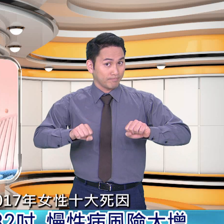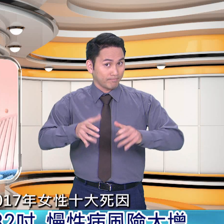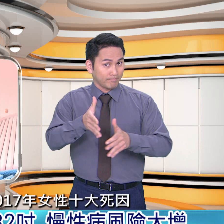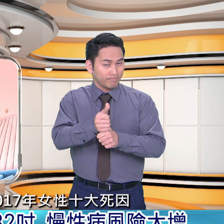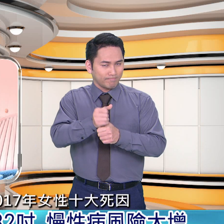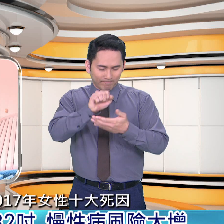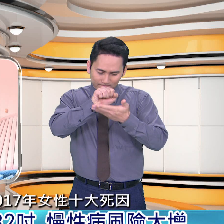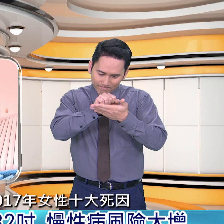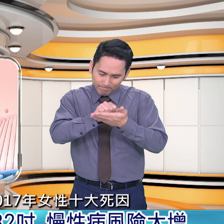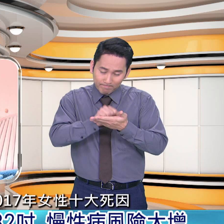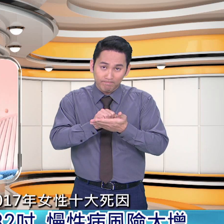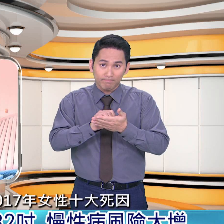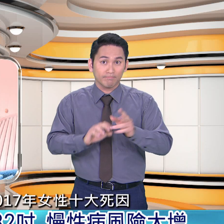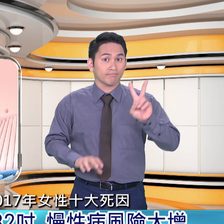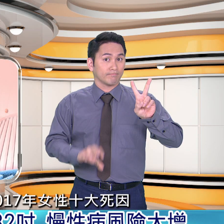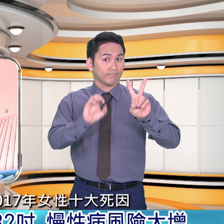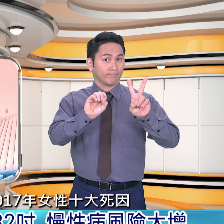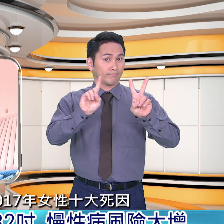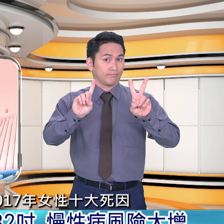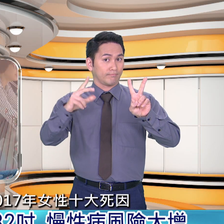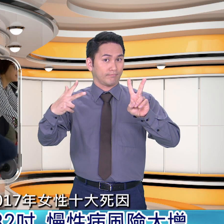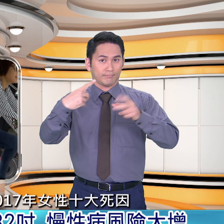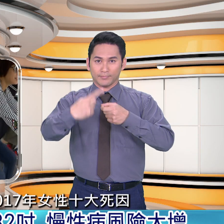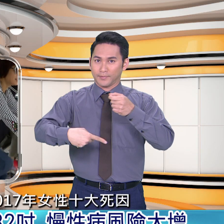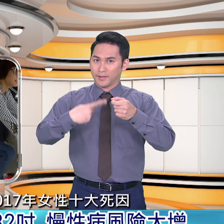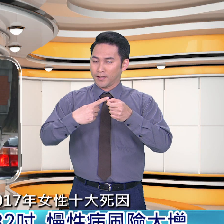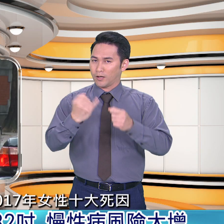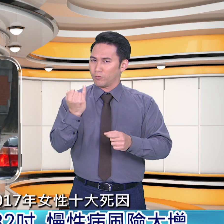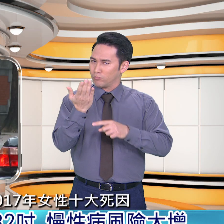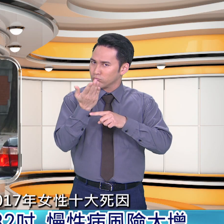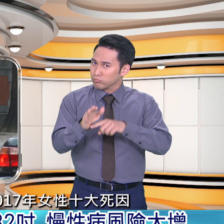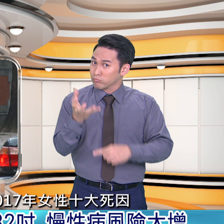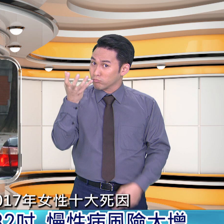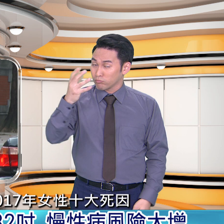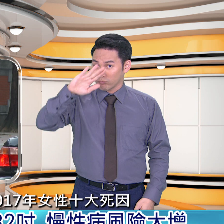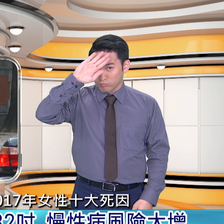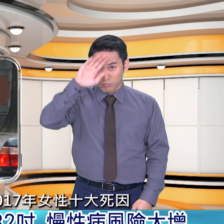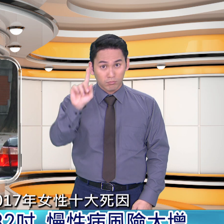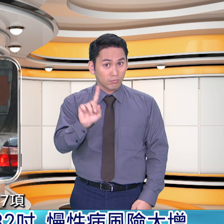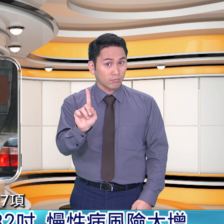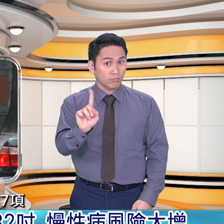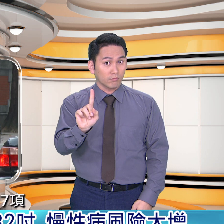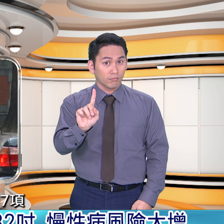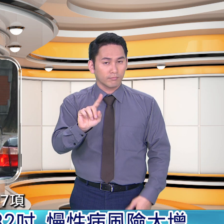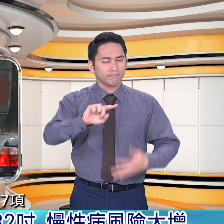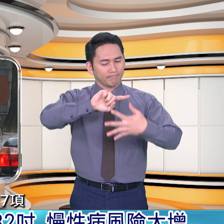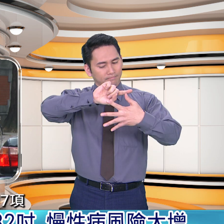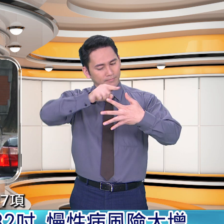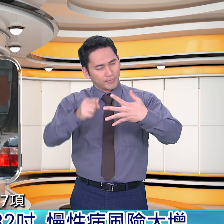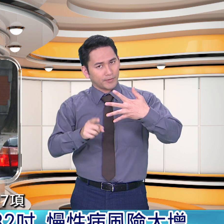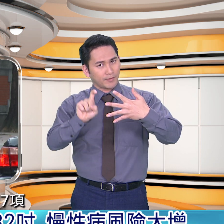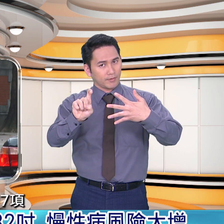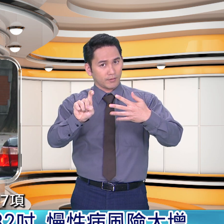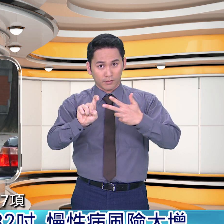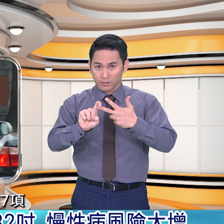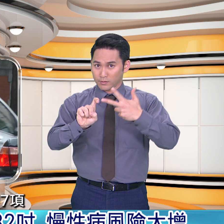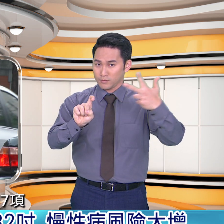国民健康署统计2017年女性十大死因，慢性病就占了其中的七